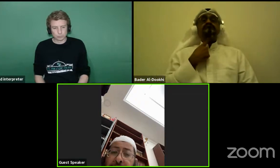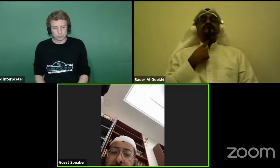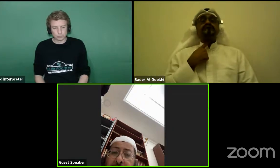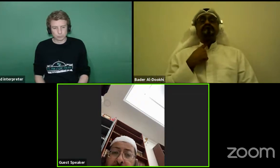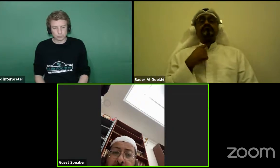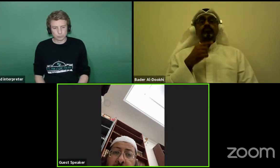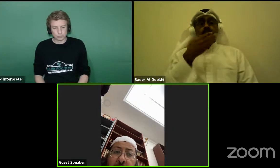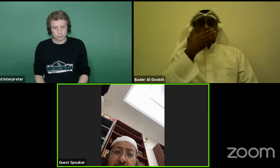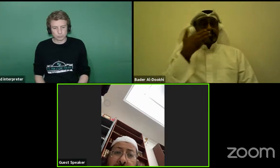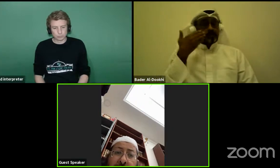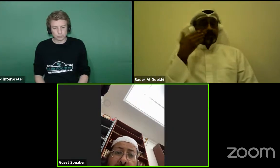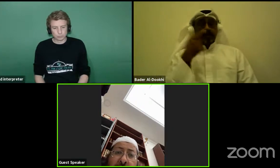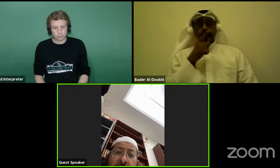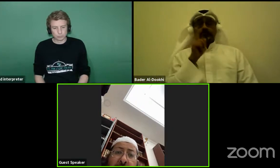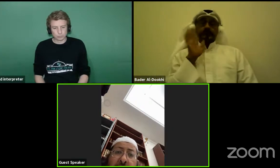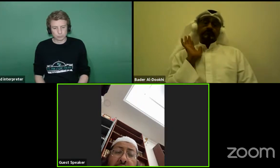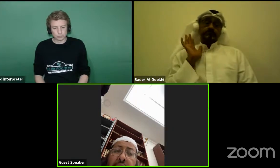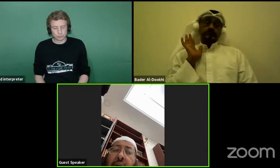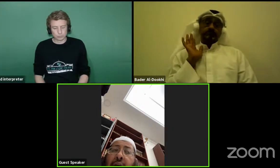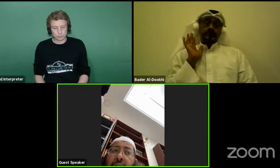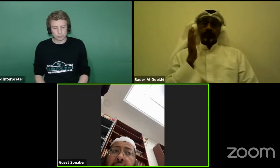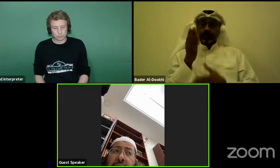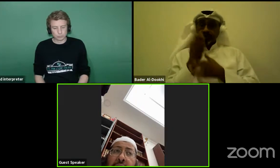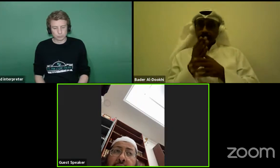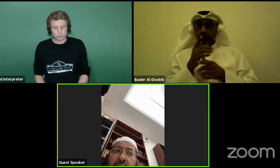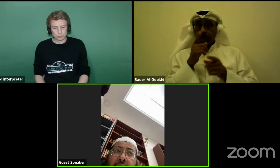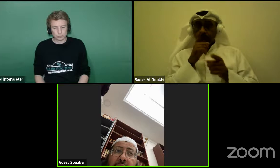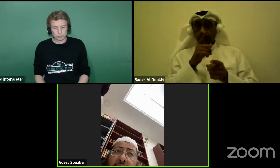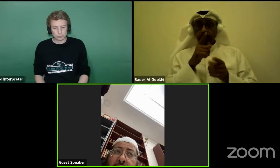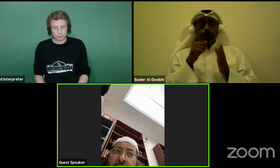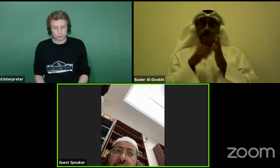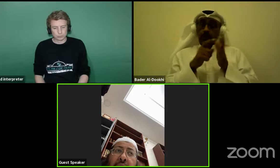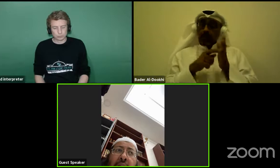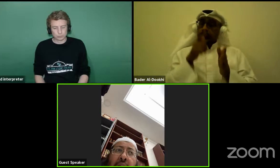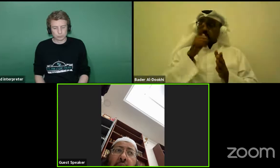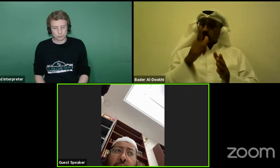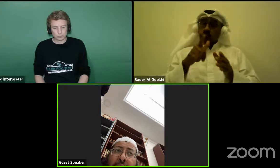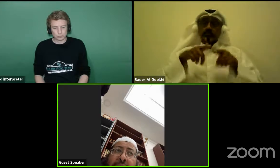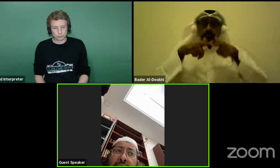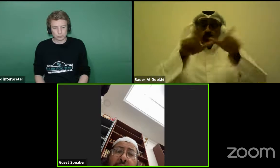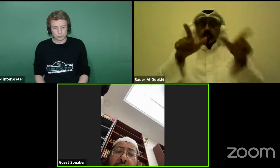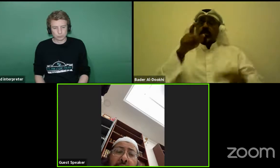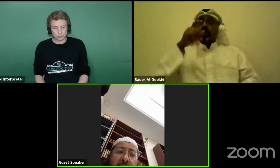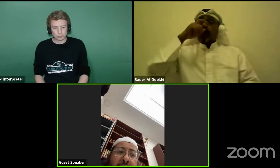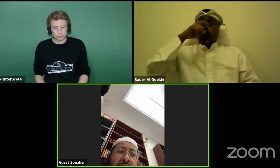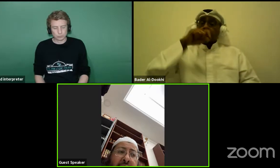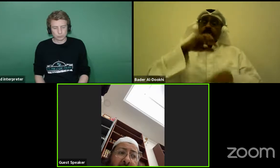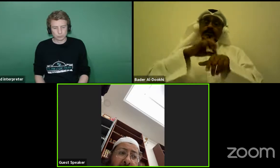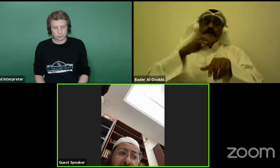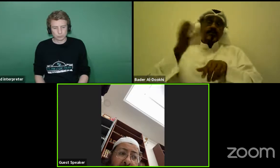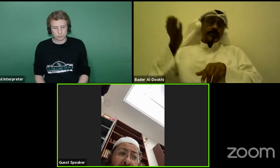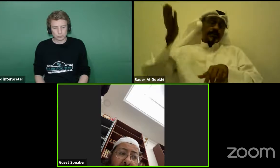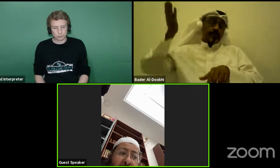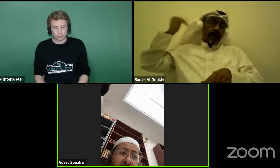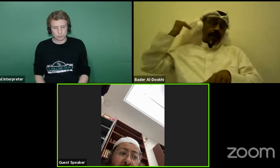العبادة، ولأجل ذلك شرعها على الأمم السابقة